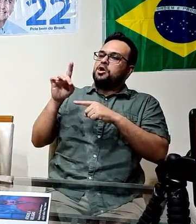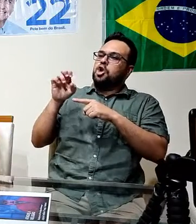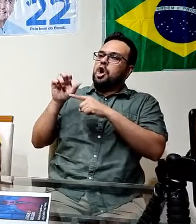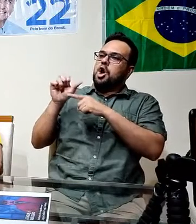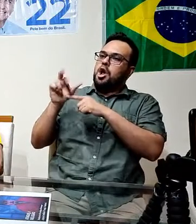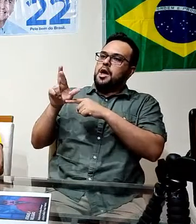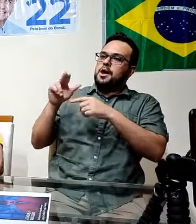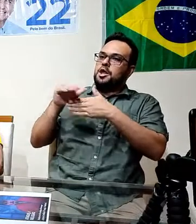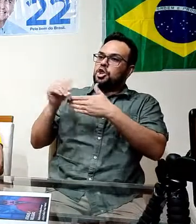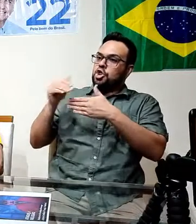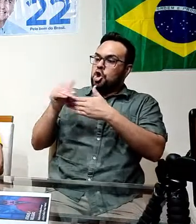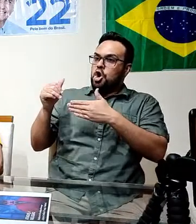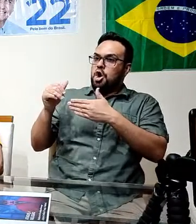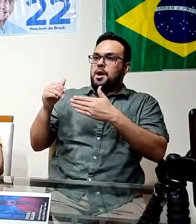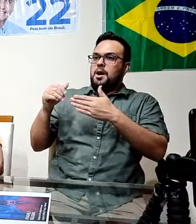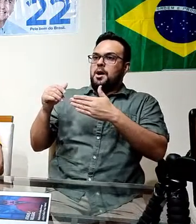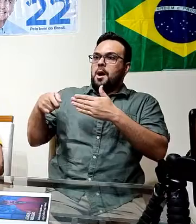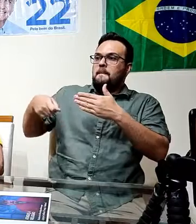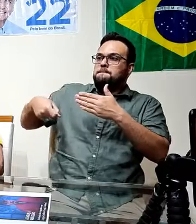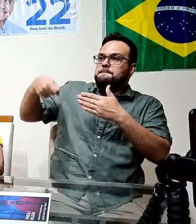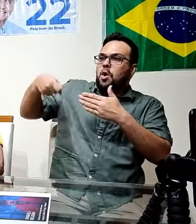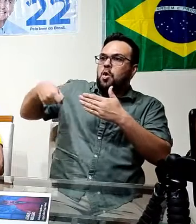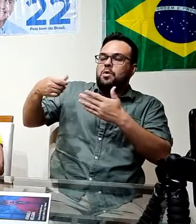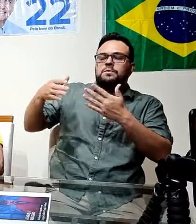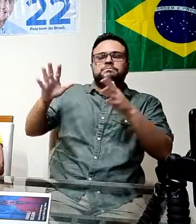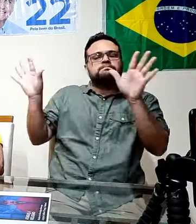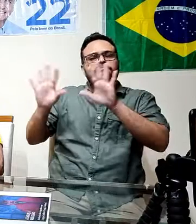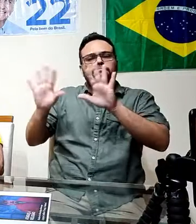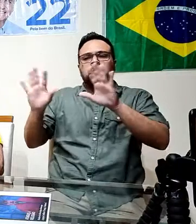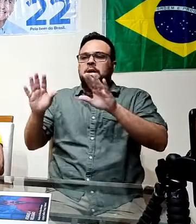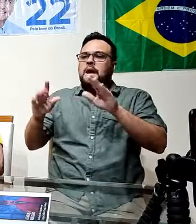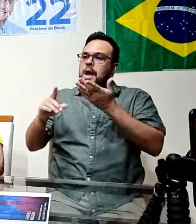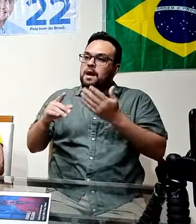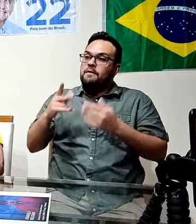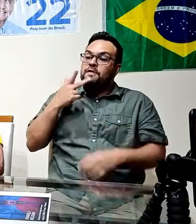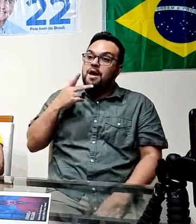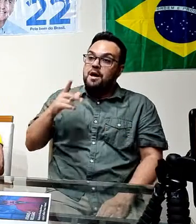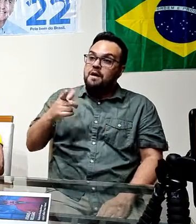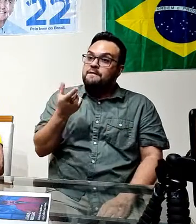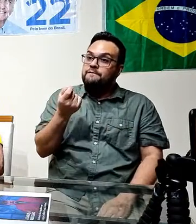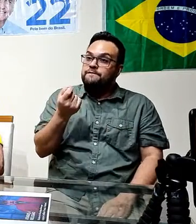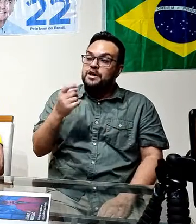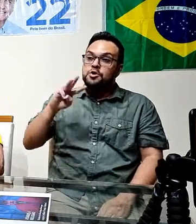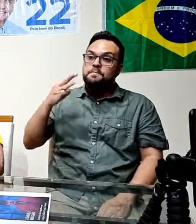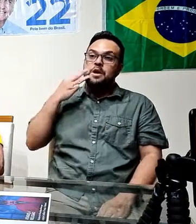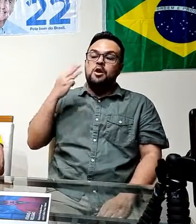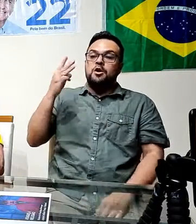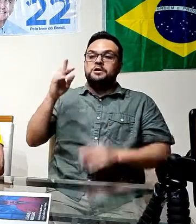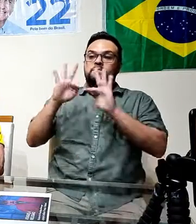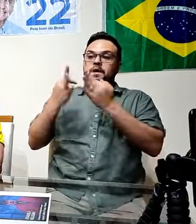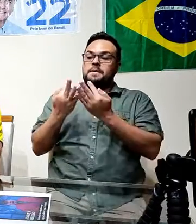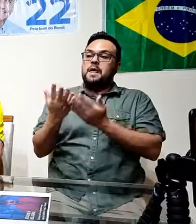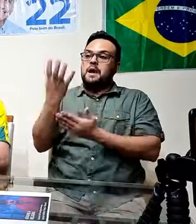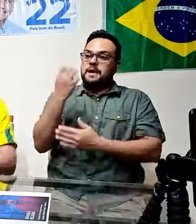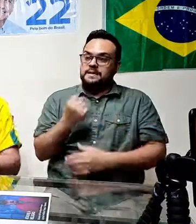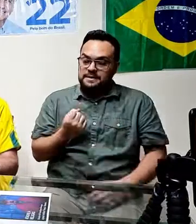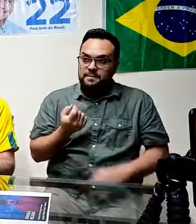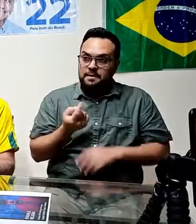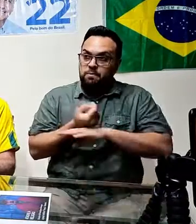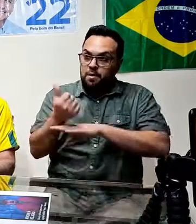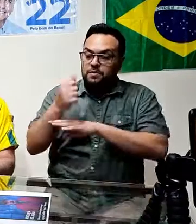o Auxílio Brasil tem ajudado e muitos mais humildes. Repito, são 20 milhões de famílias que recebem Auxílio Brasil.